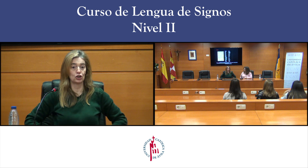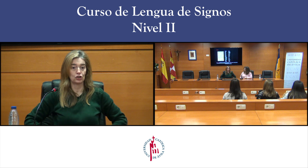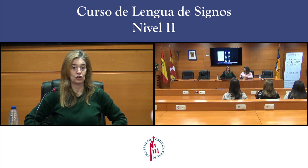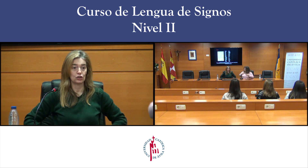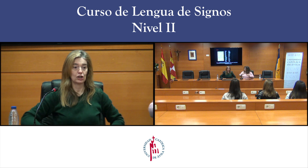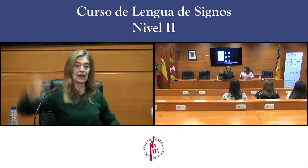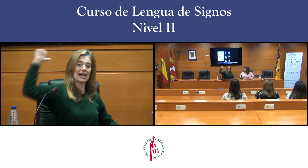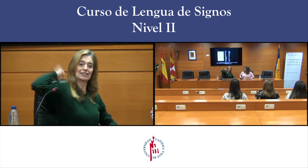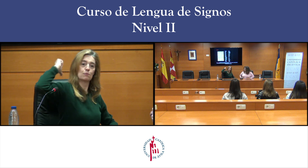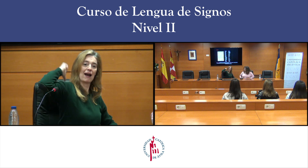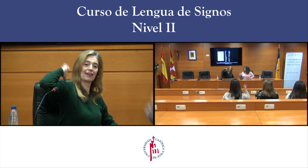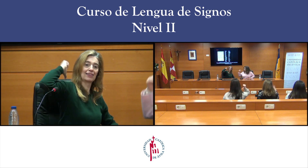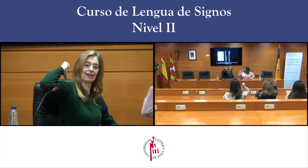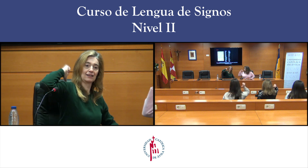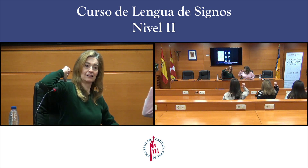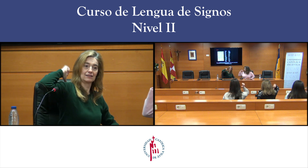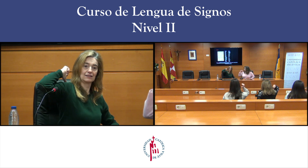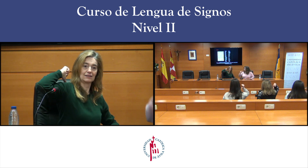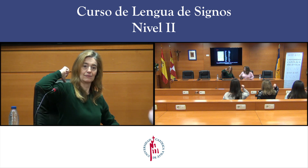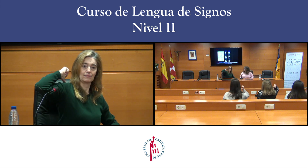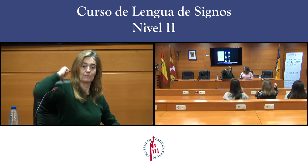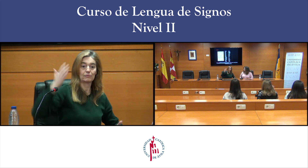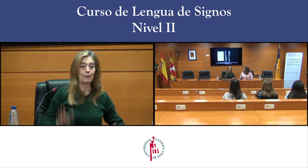pecho espalda piernas